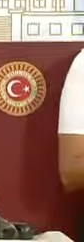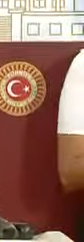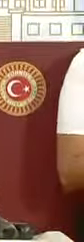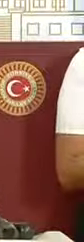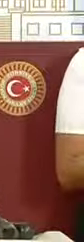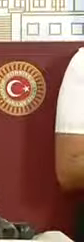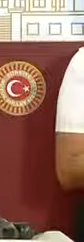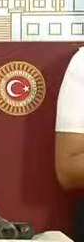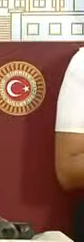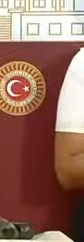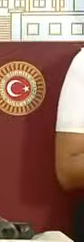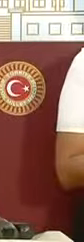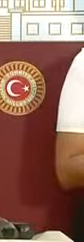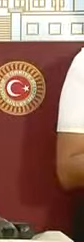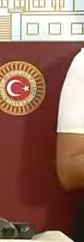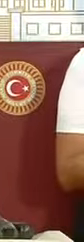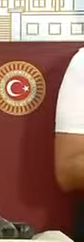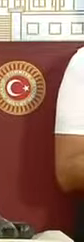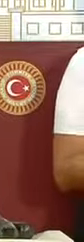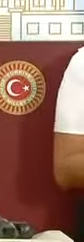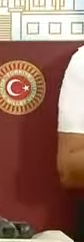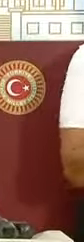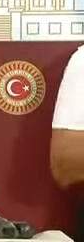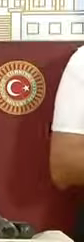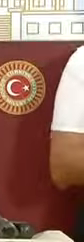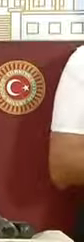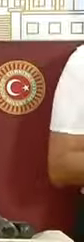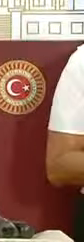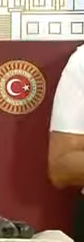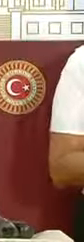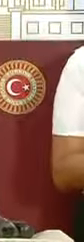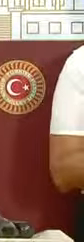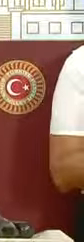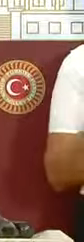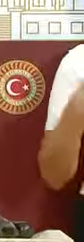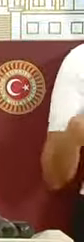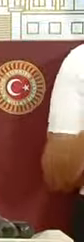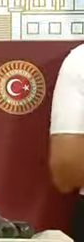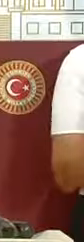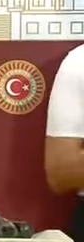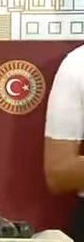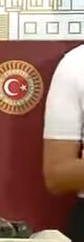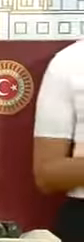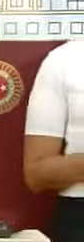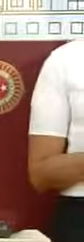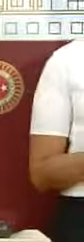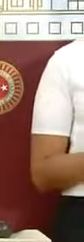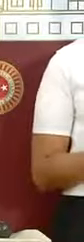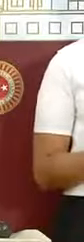Çok da değerli konular bunlar. İşsiz öğretmenlerden tutun, engelli haklarına kadar,